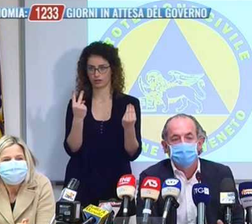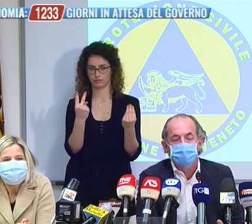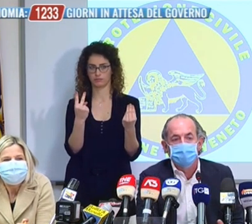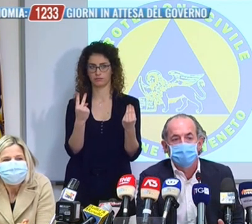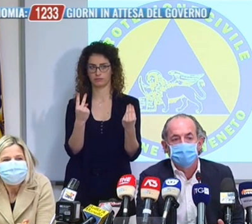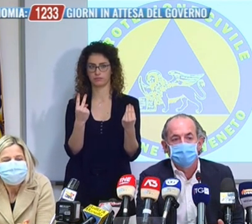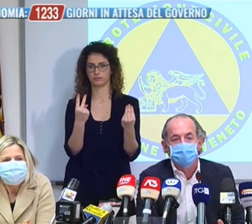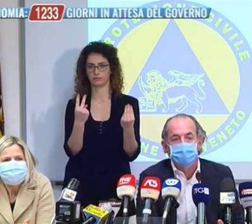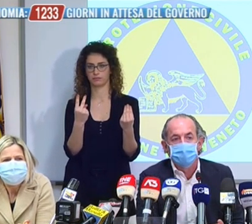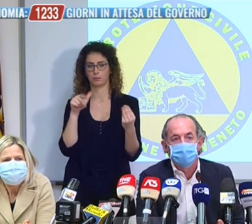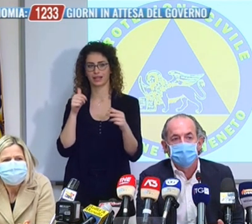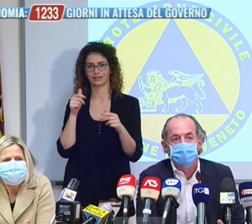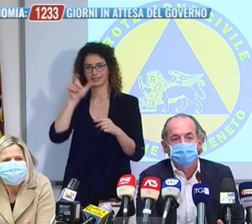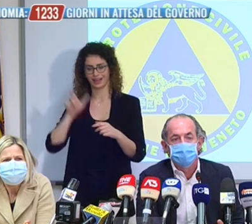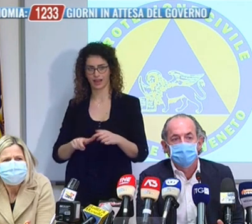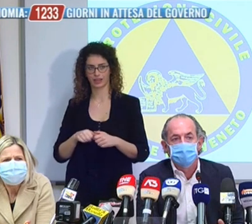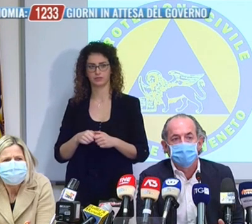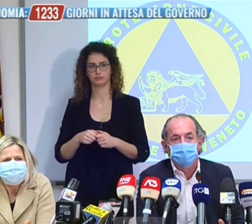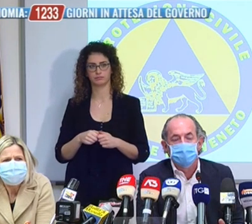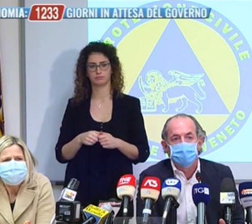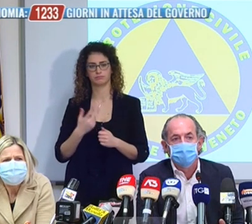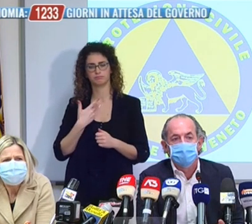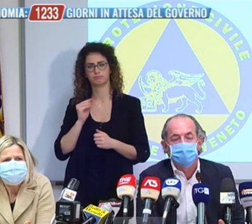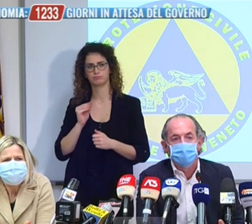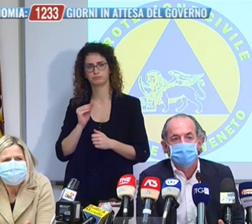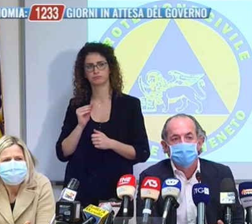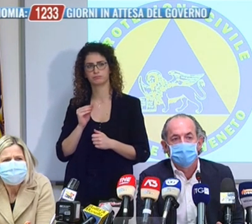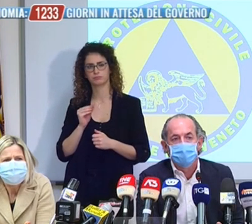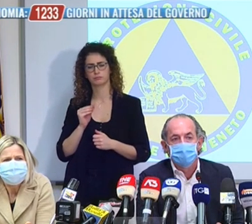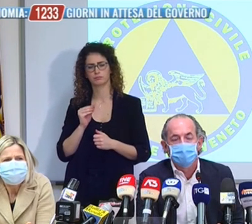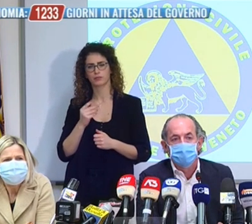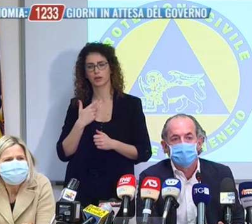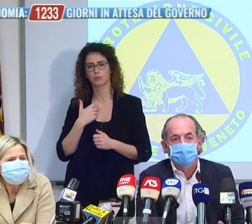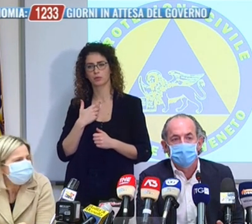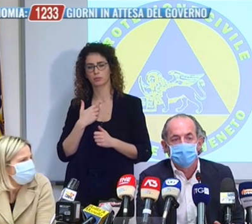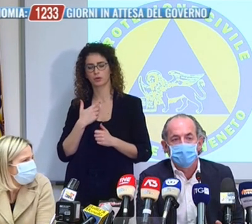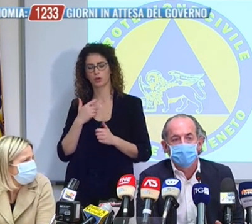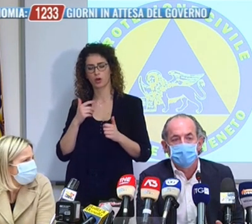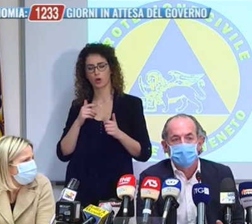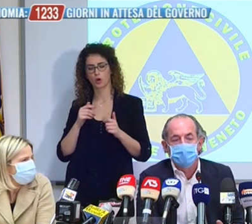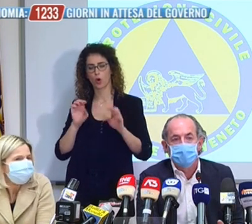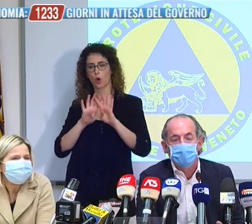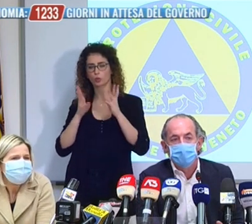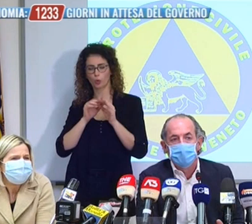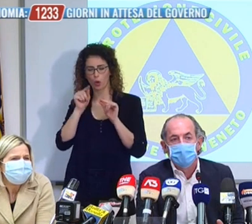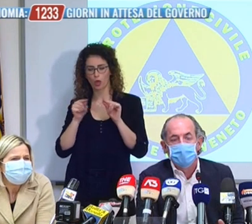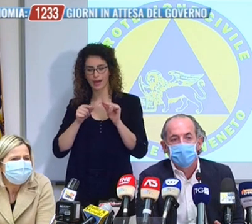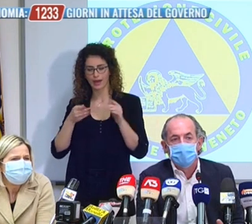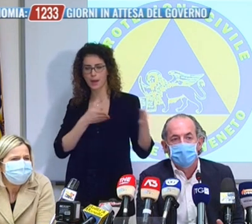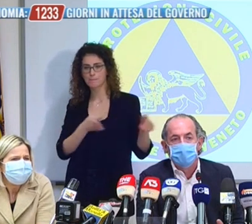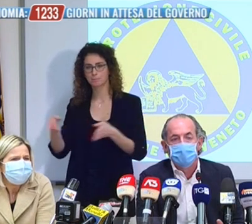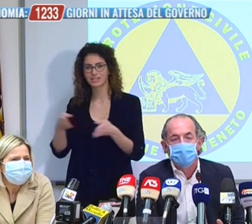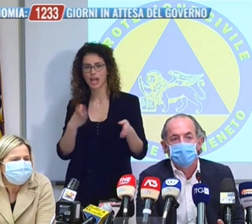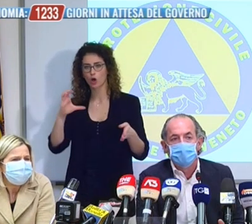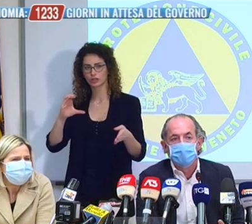dagli italiani. E quello che ci siamo chiesti è, ma quello vecchio con il Duomo stilizzato e la pista da sci di Cortina è stato